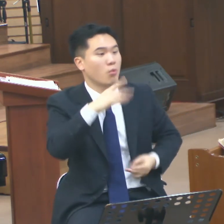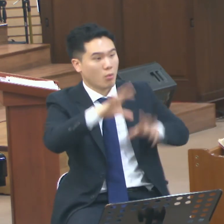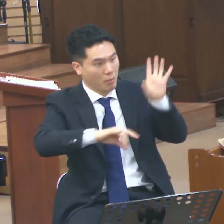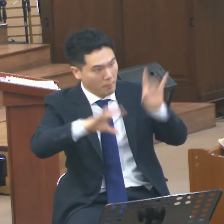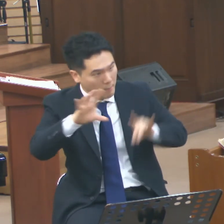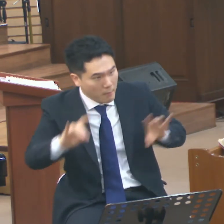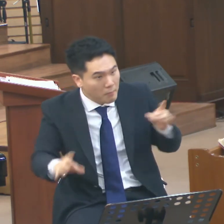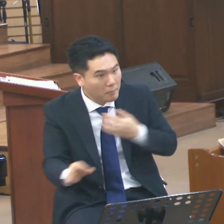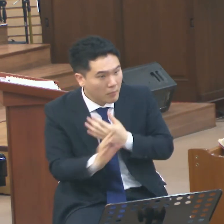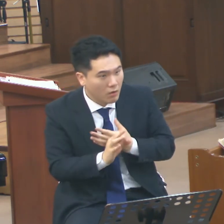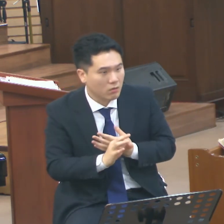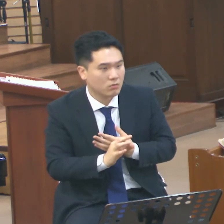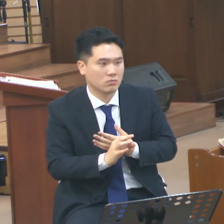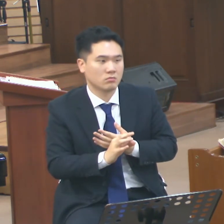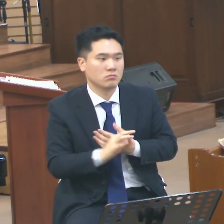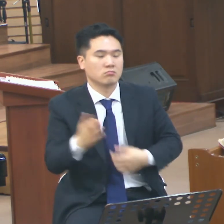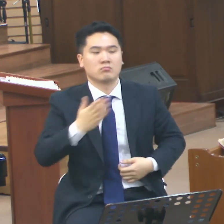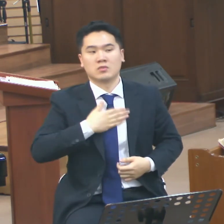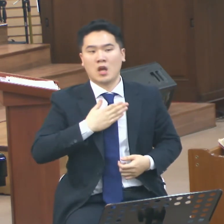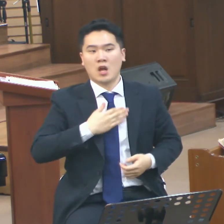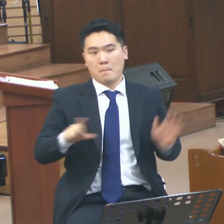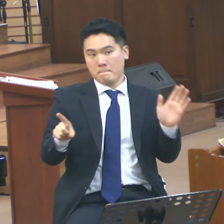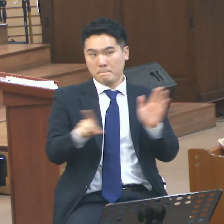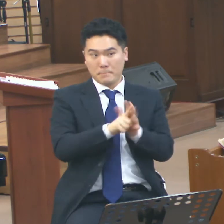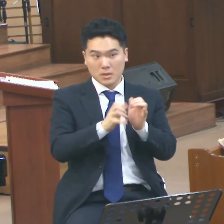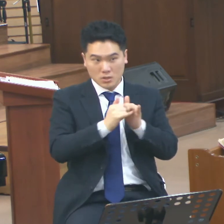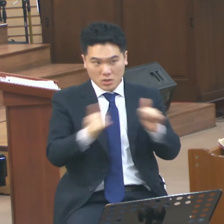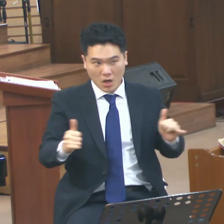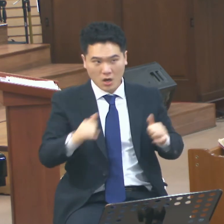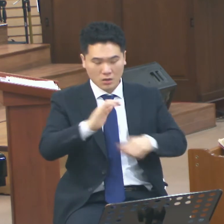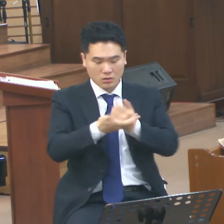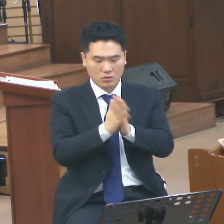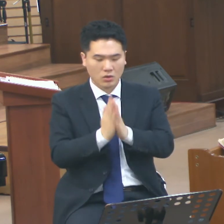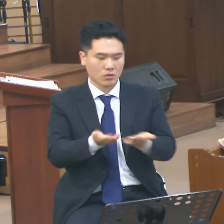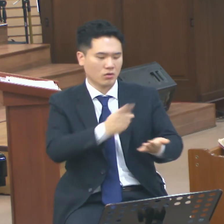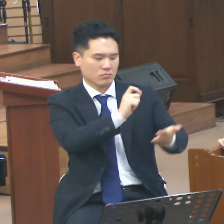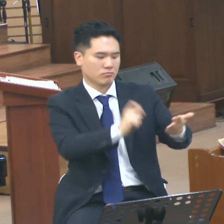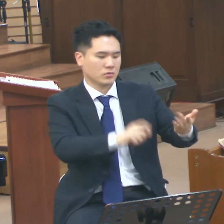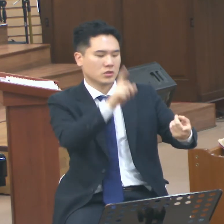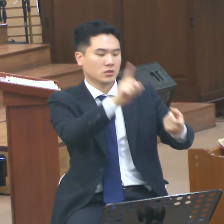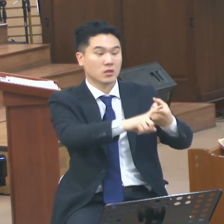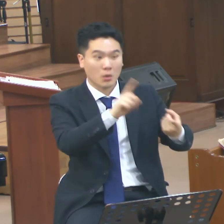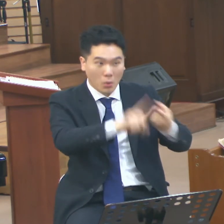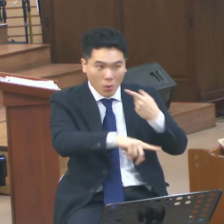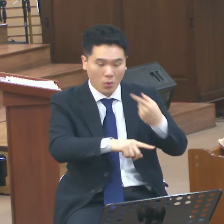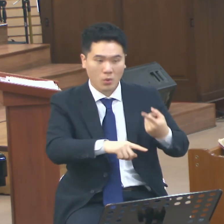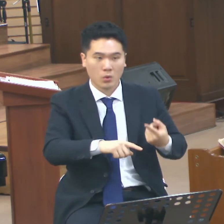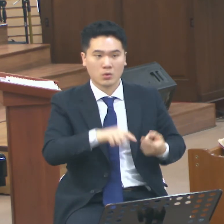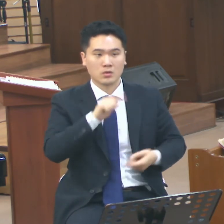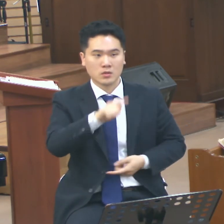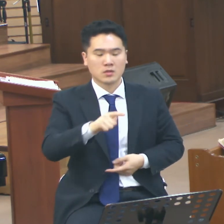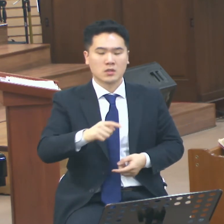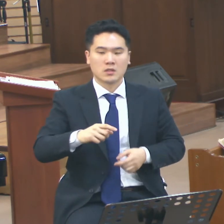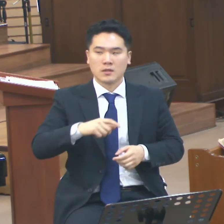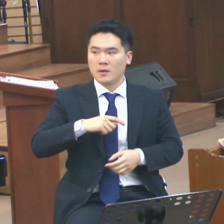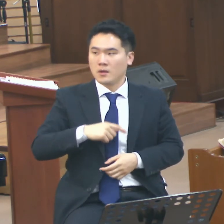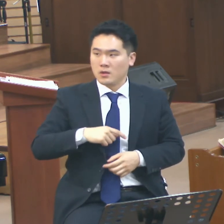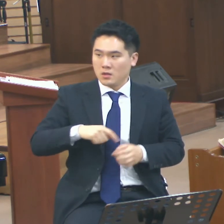외치면서 나를 믿는 자는 성경에 이른 것 같이 그 배에서 생수의